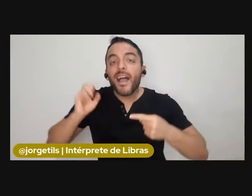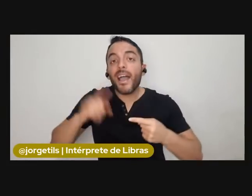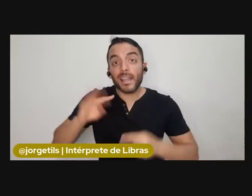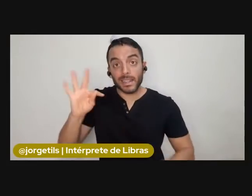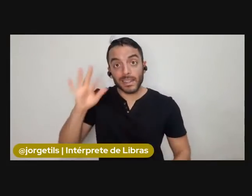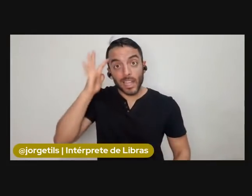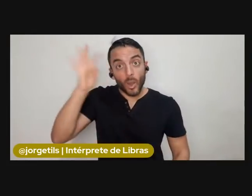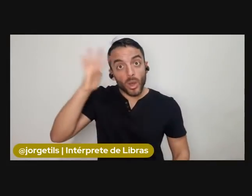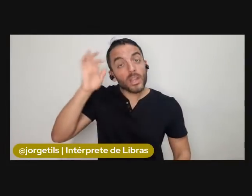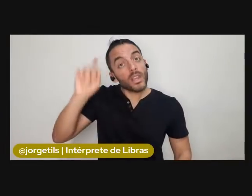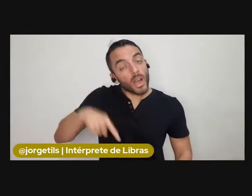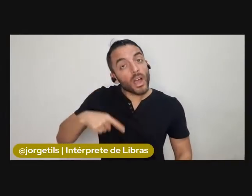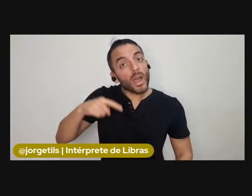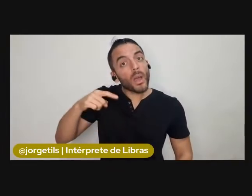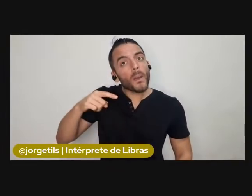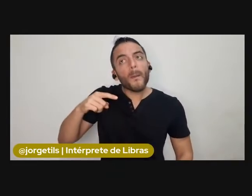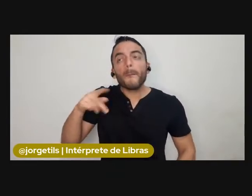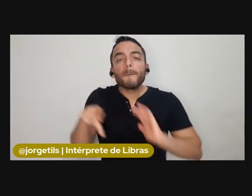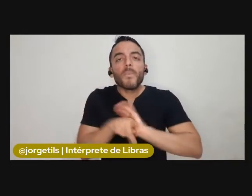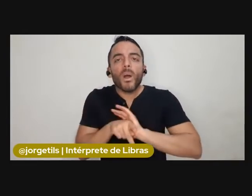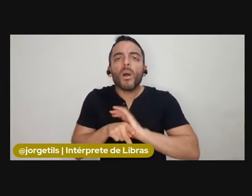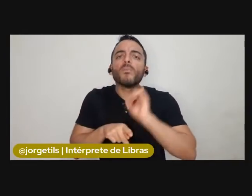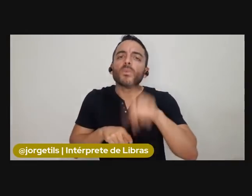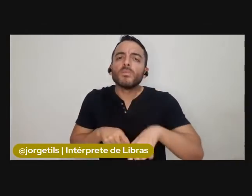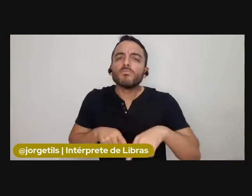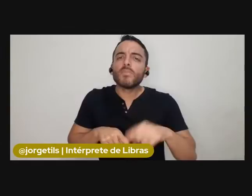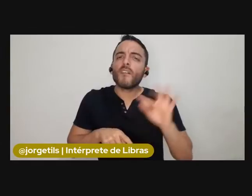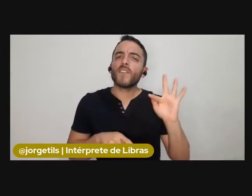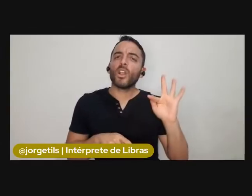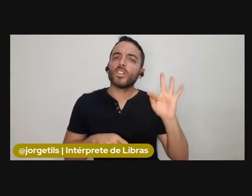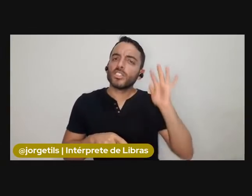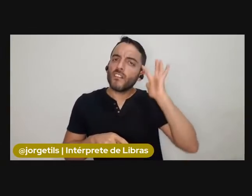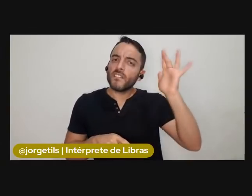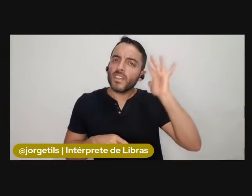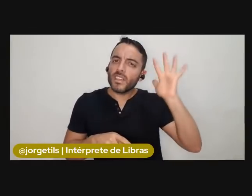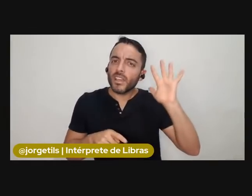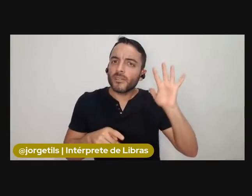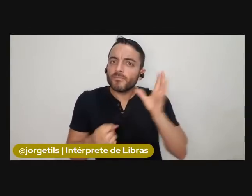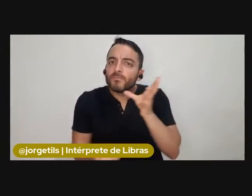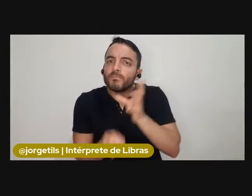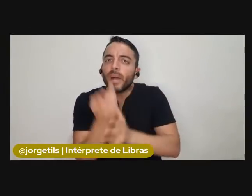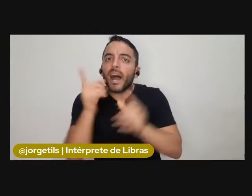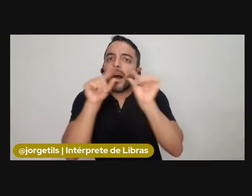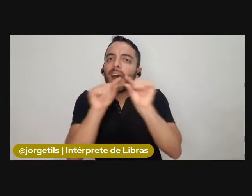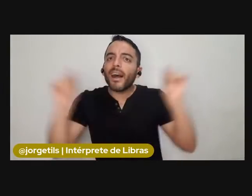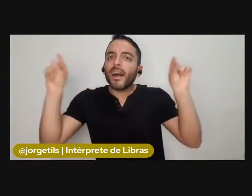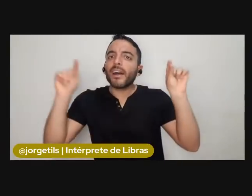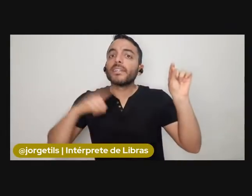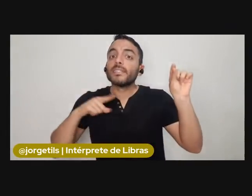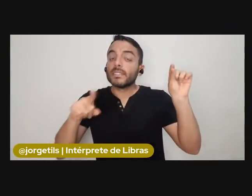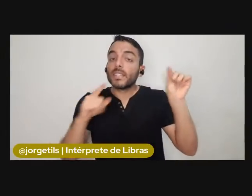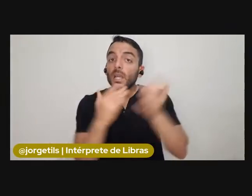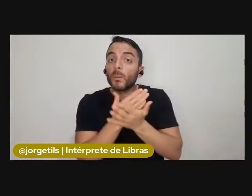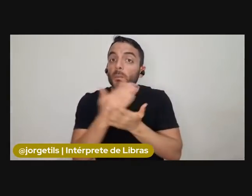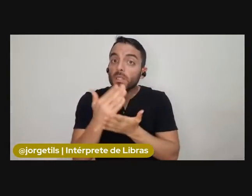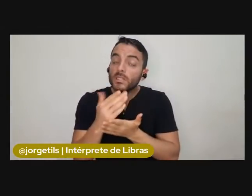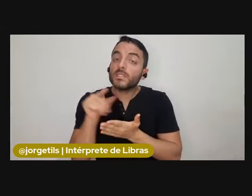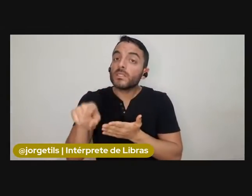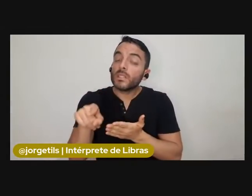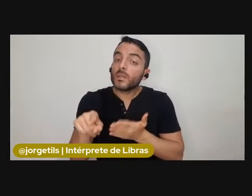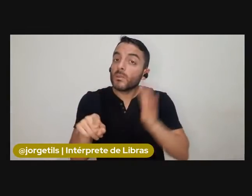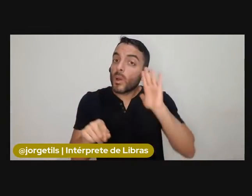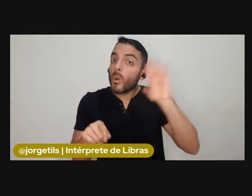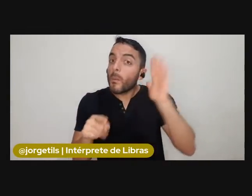pensamento filosófico. Esse pensamento filosófico gera princípios, que são os elementos básicos de uma boa teoria, uma